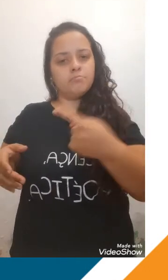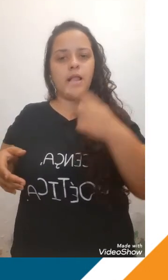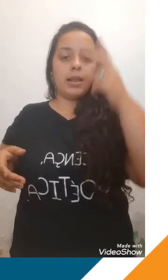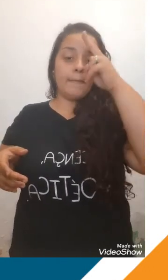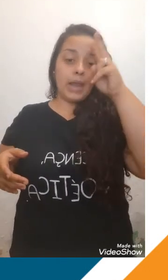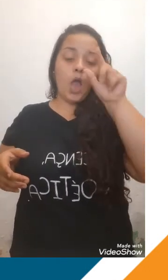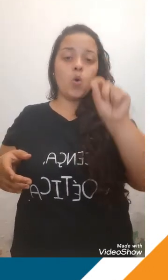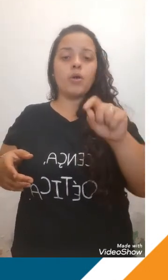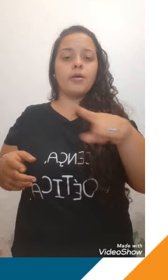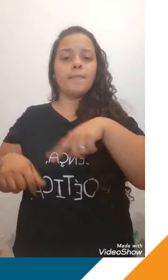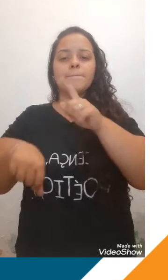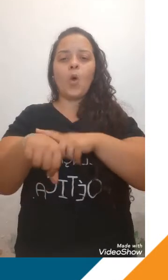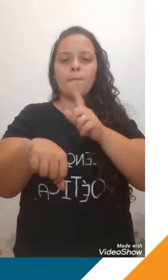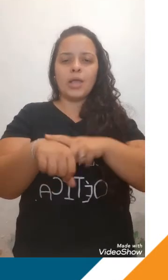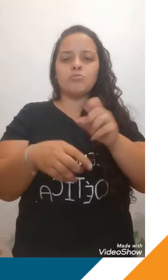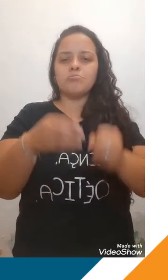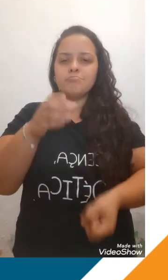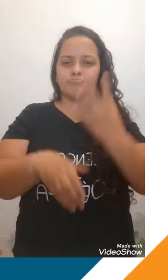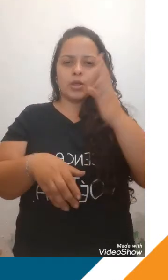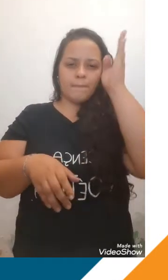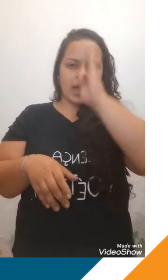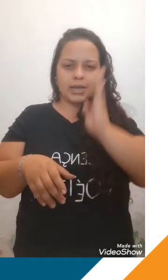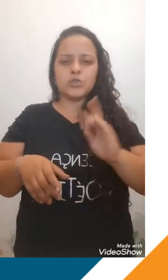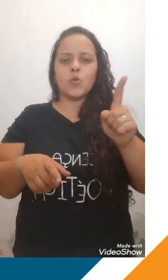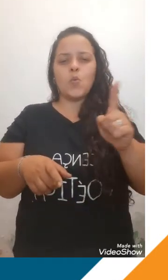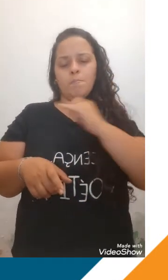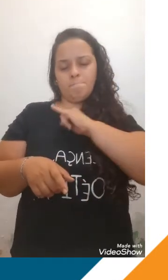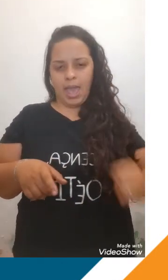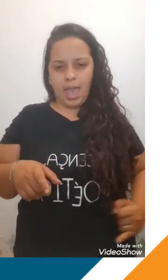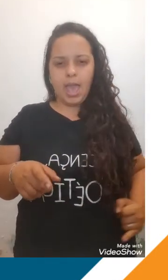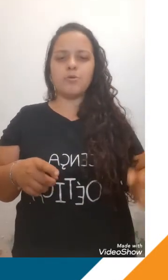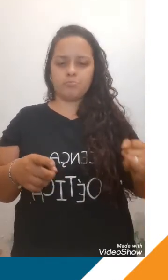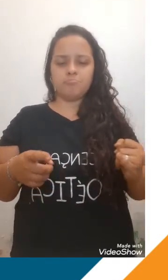relembrar que, nesse momento de formação do Brasil Império,